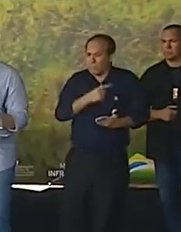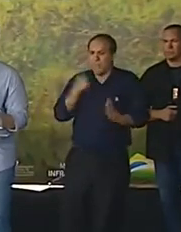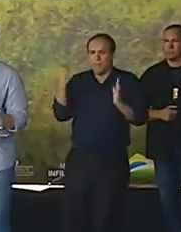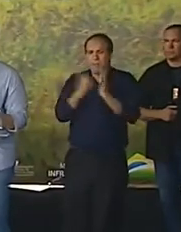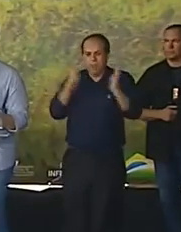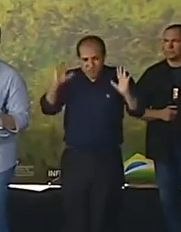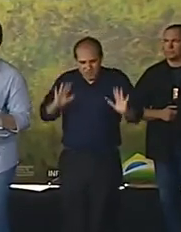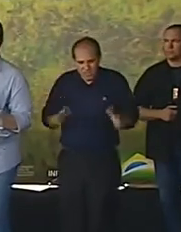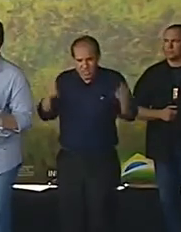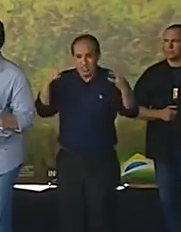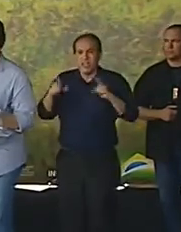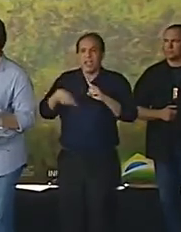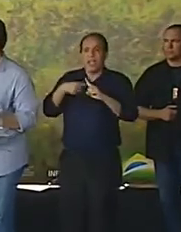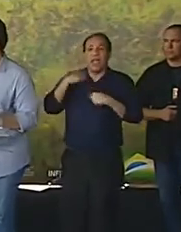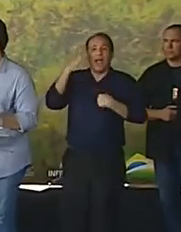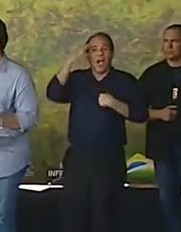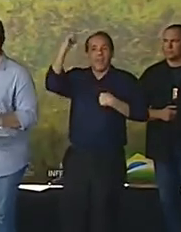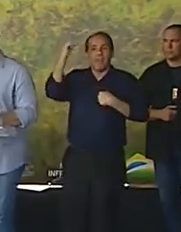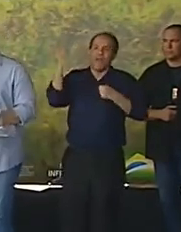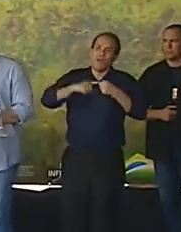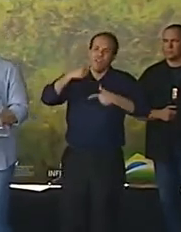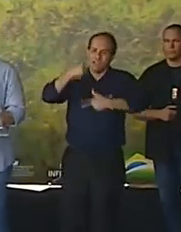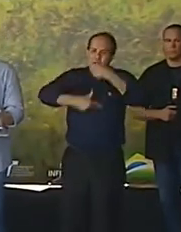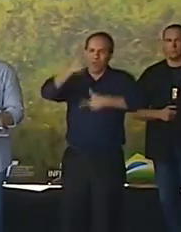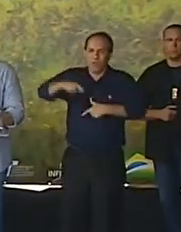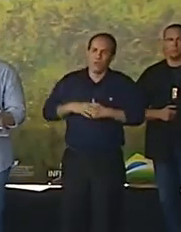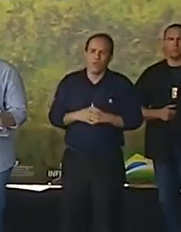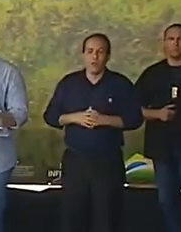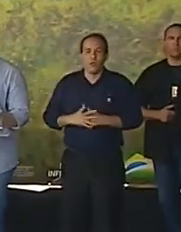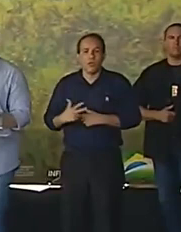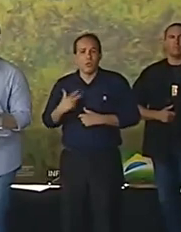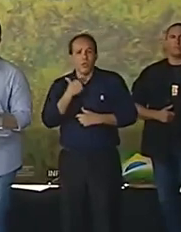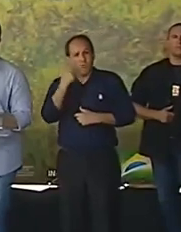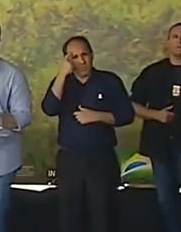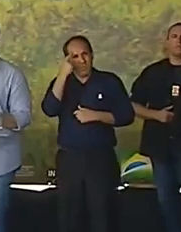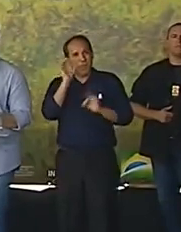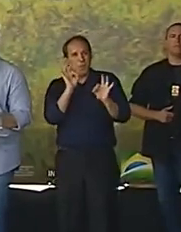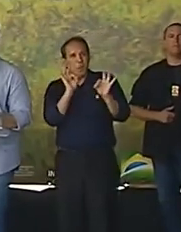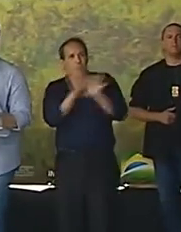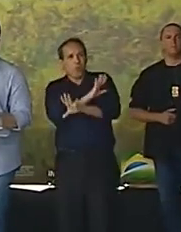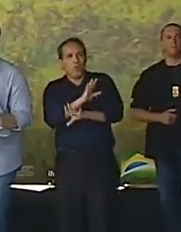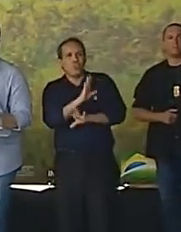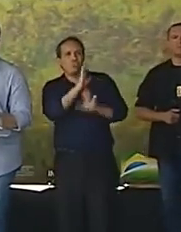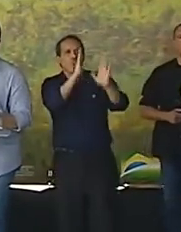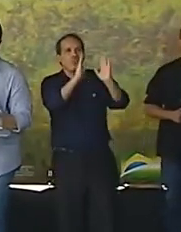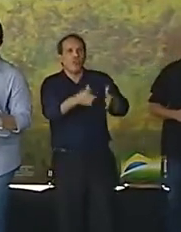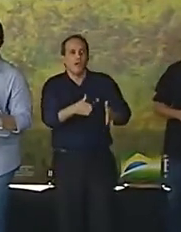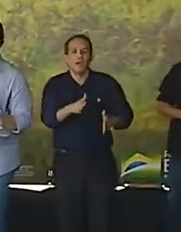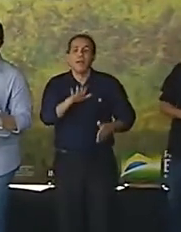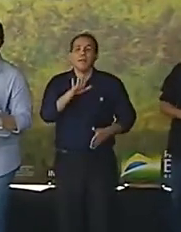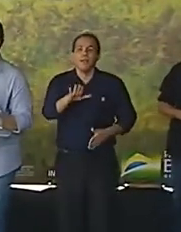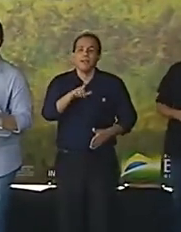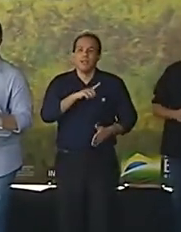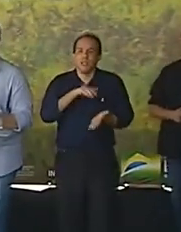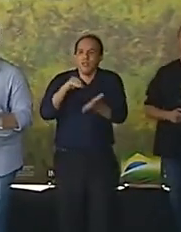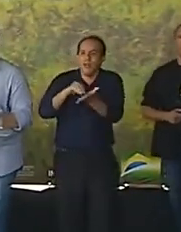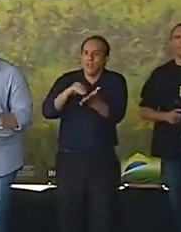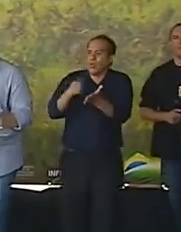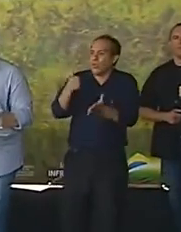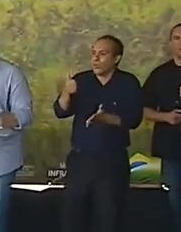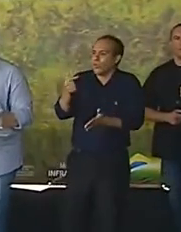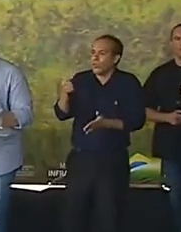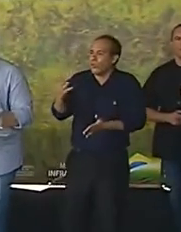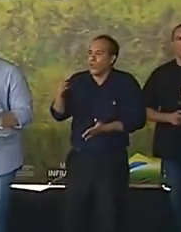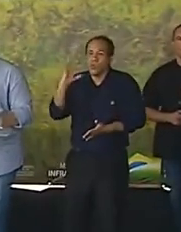amanhã é o momento de trabalhar de novo. Porque não dá para ficar satisfeito sabendo que a gente tem um 174 para